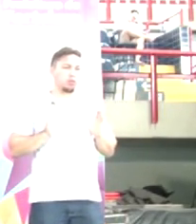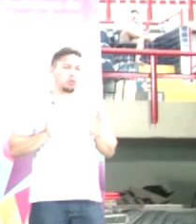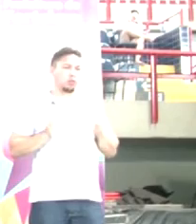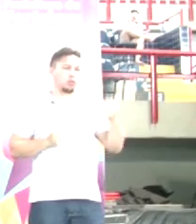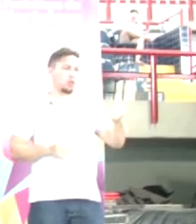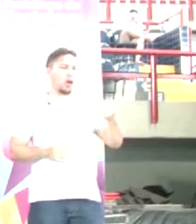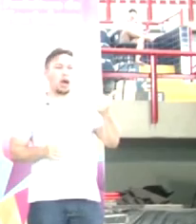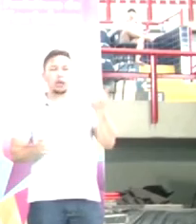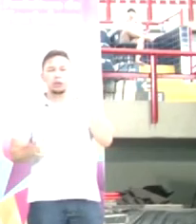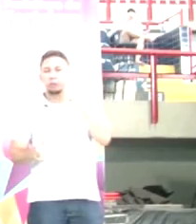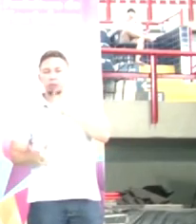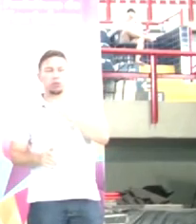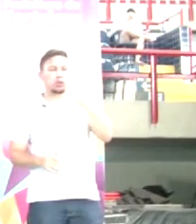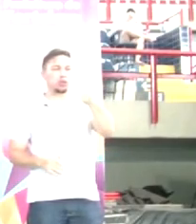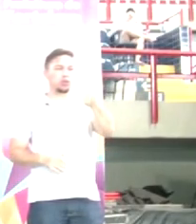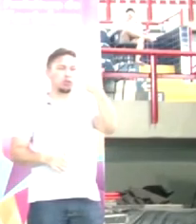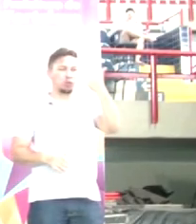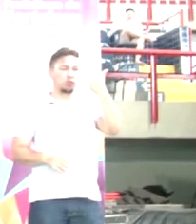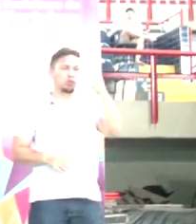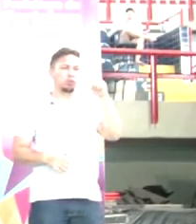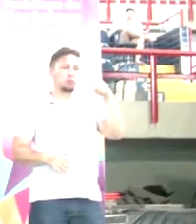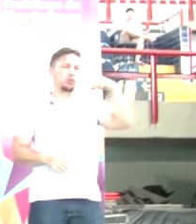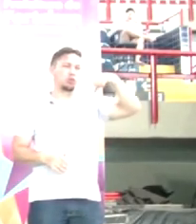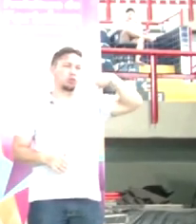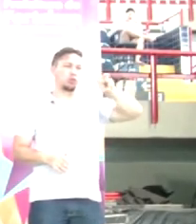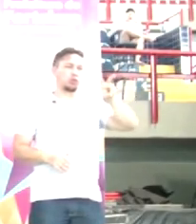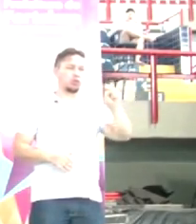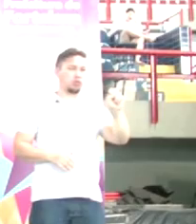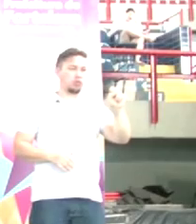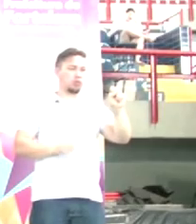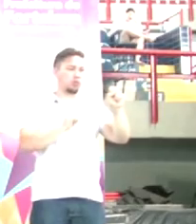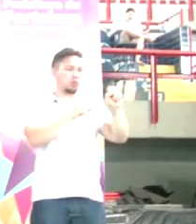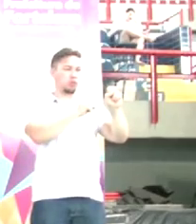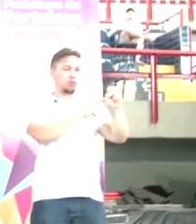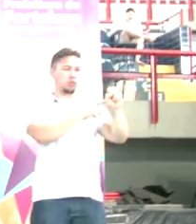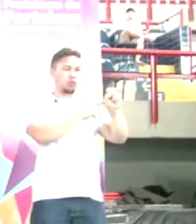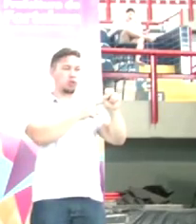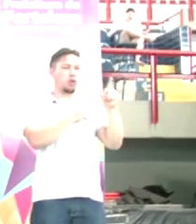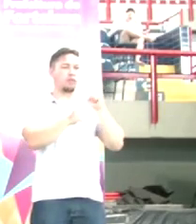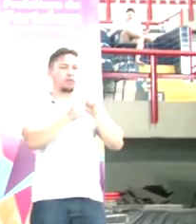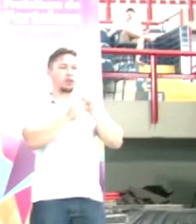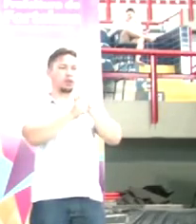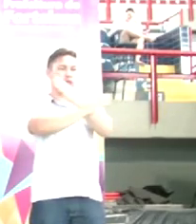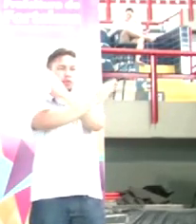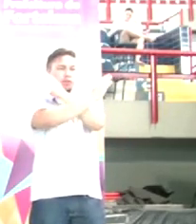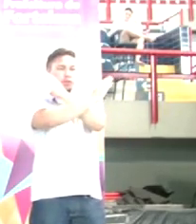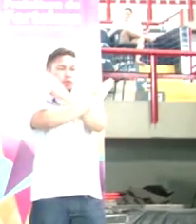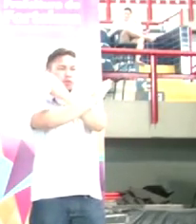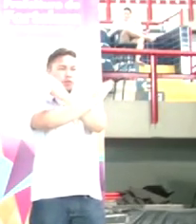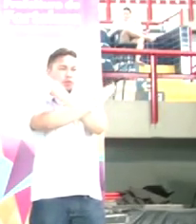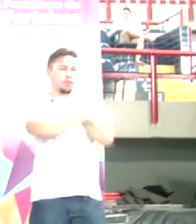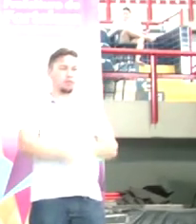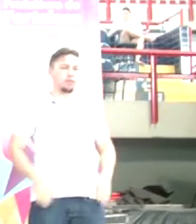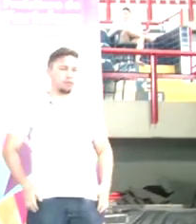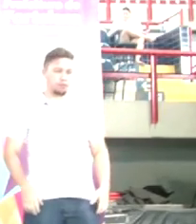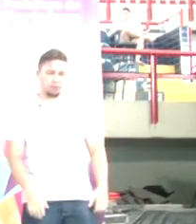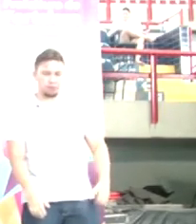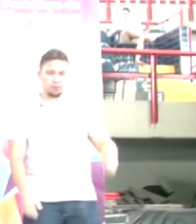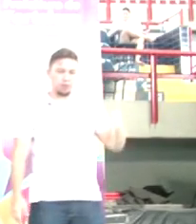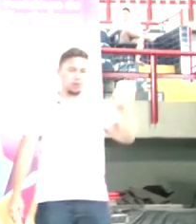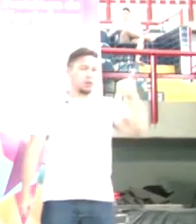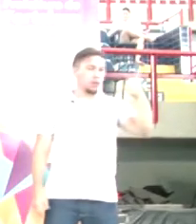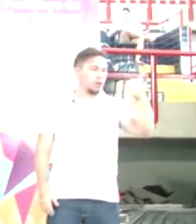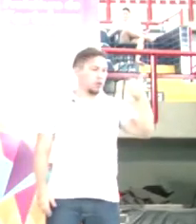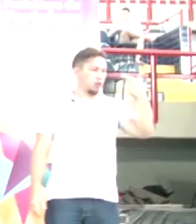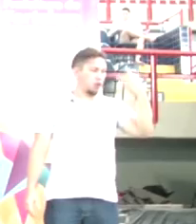de 12.950. Aí agora, é só fazer uma regra de 3. 13 mil está para